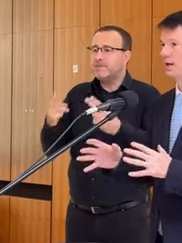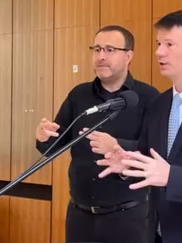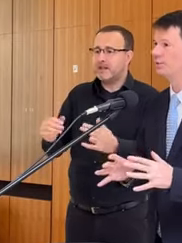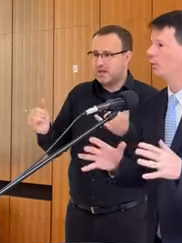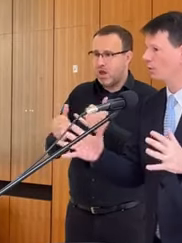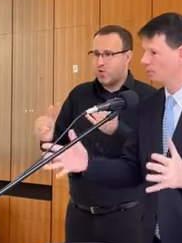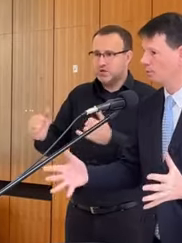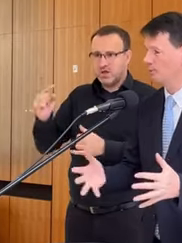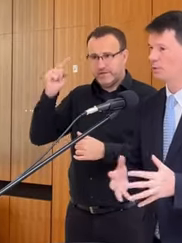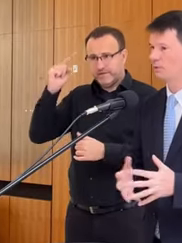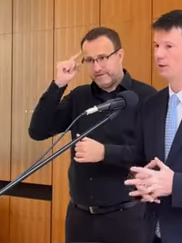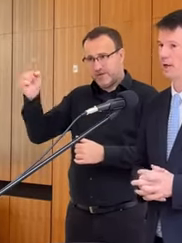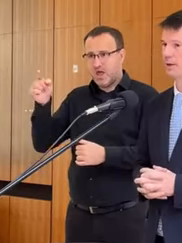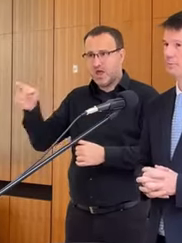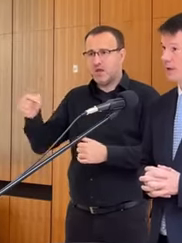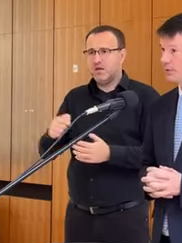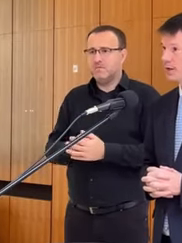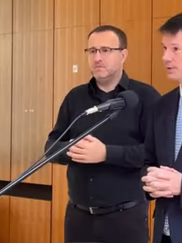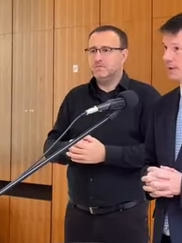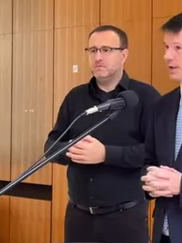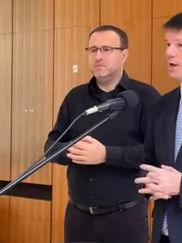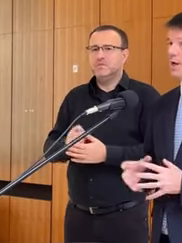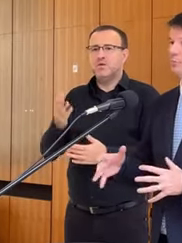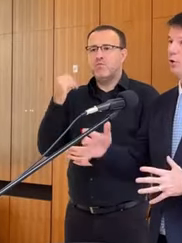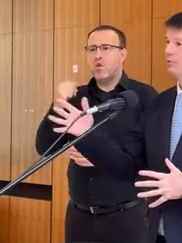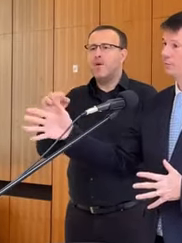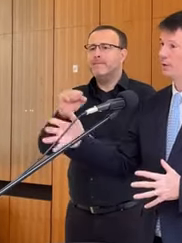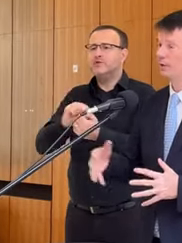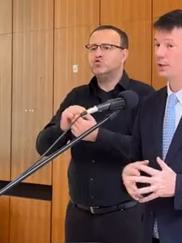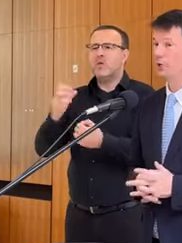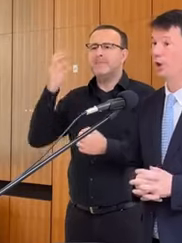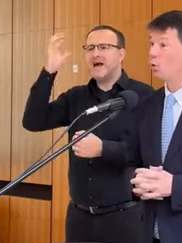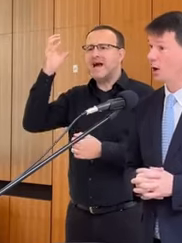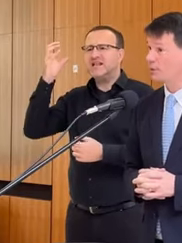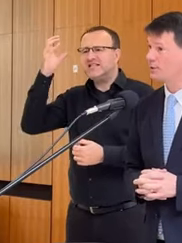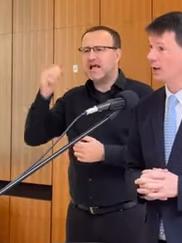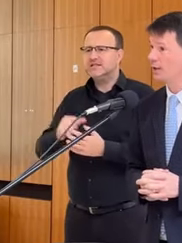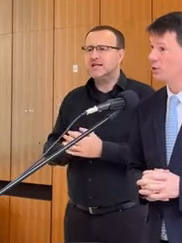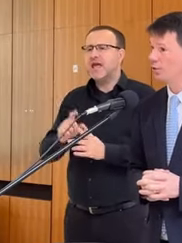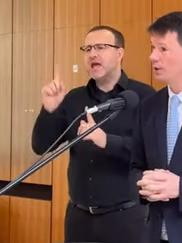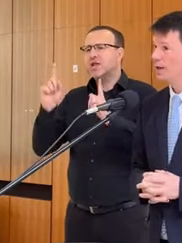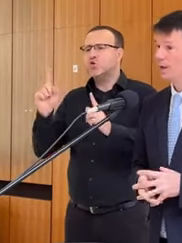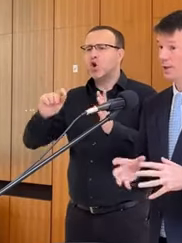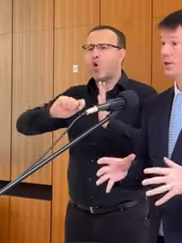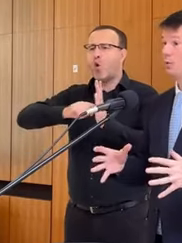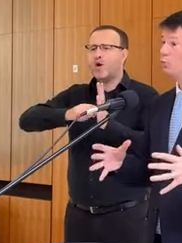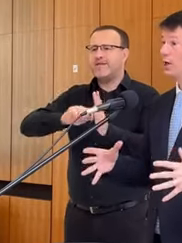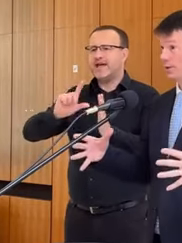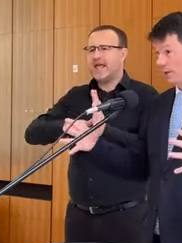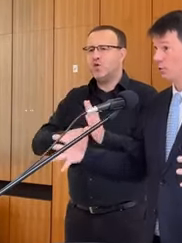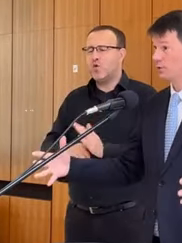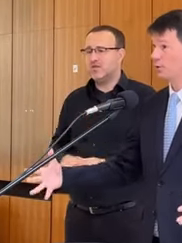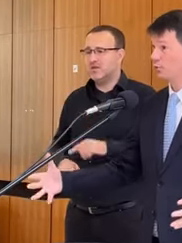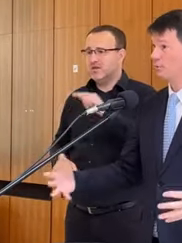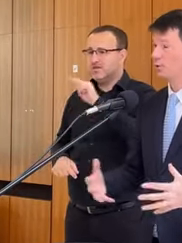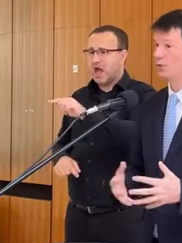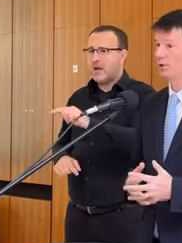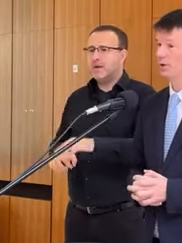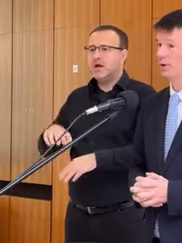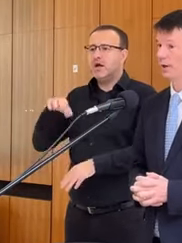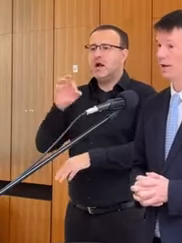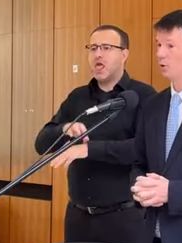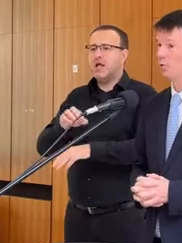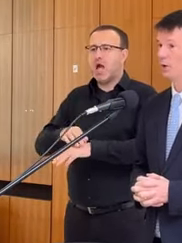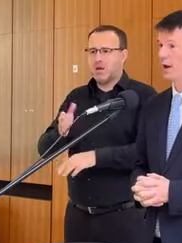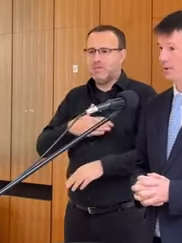naozaj vedia identifikovať, boli menované napríklad partizánske, boli menované niektoré oravské regióny, kde údajne je dostatočný